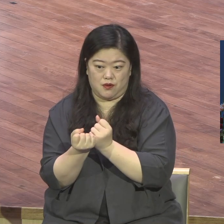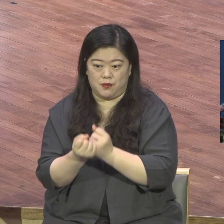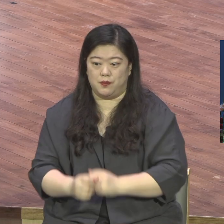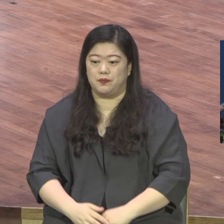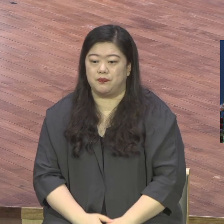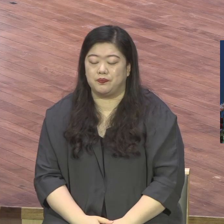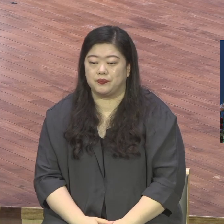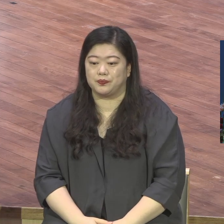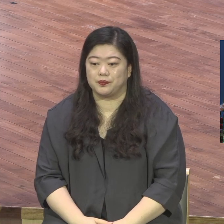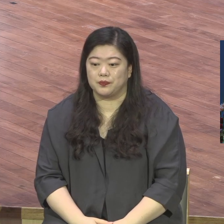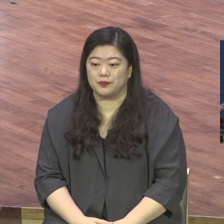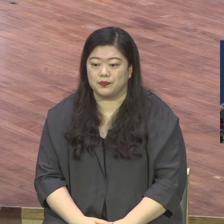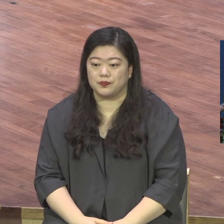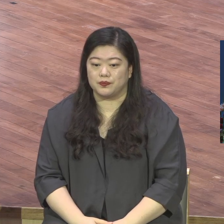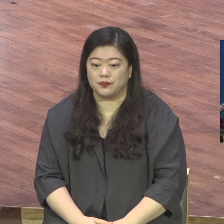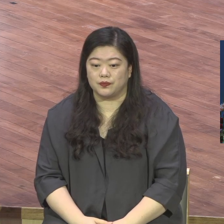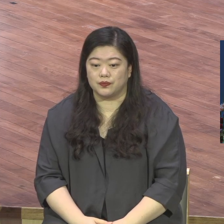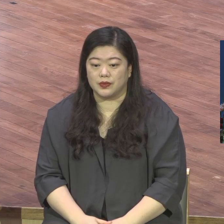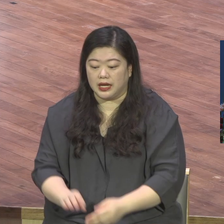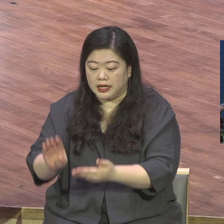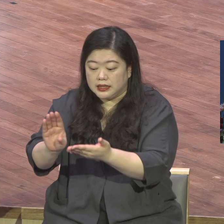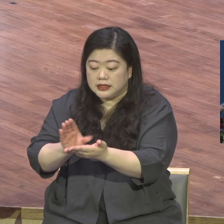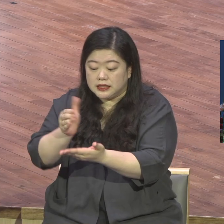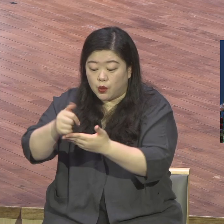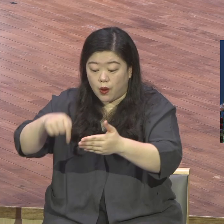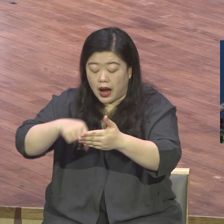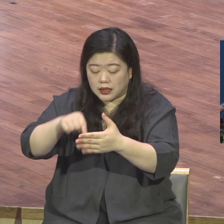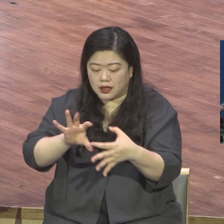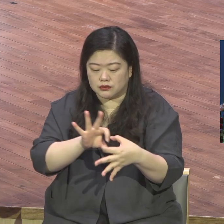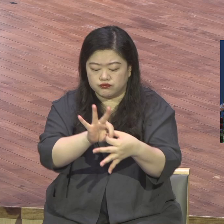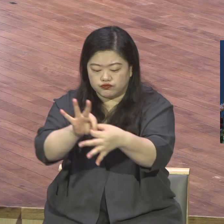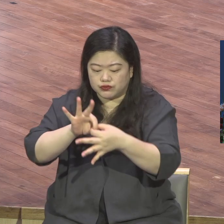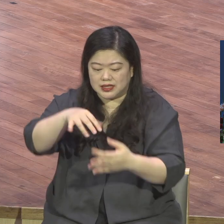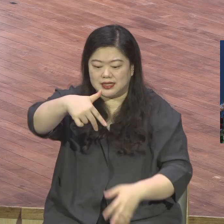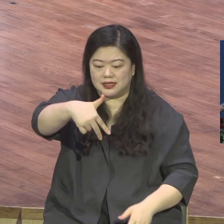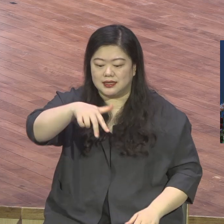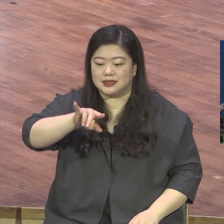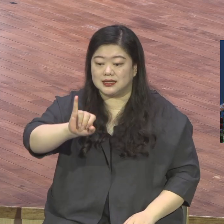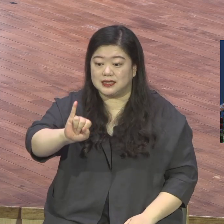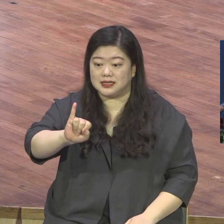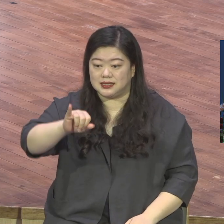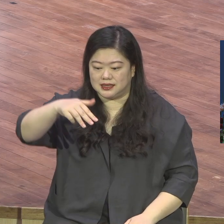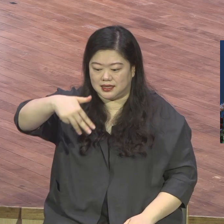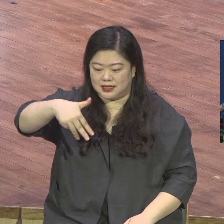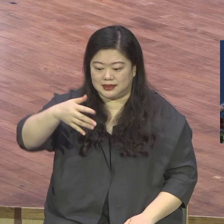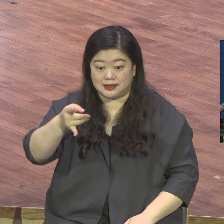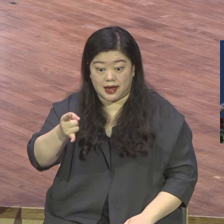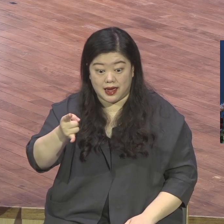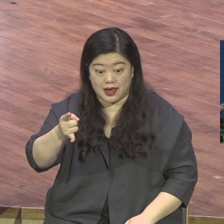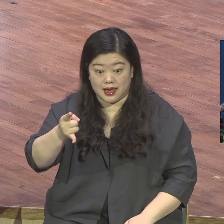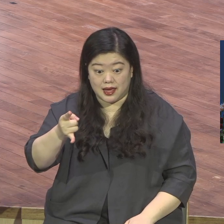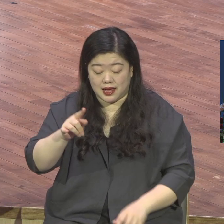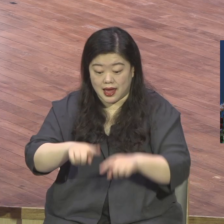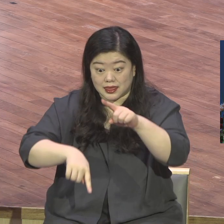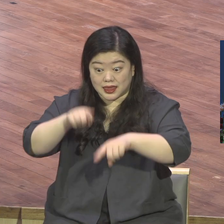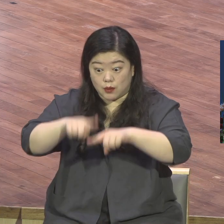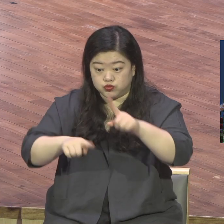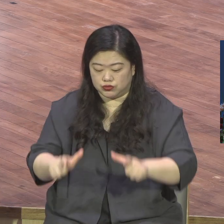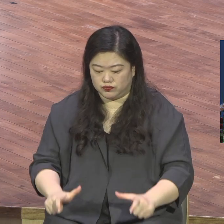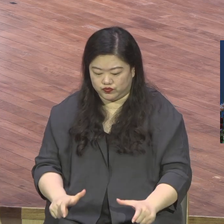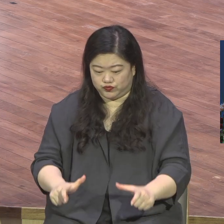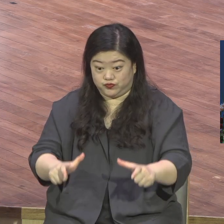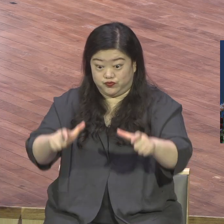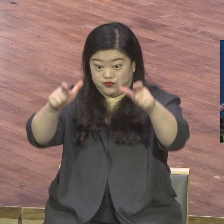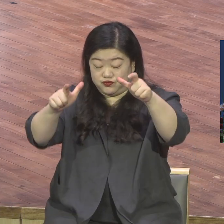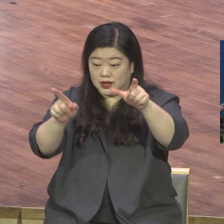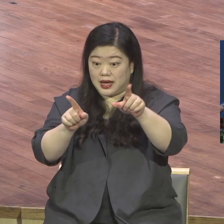뭐냐? 그리스도 안에서 한 몸된 지체다. 이런 영적 바탕 위에서 구체적인 이제